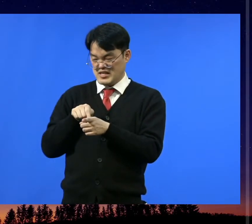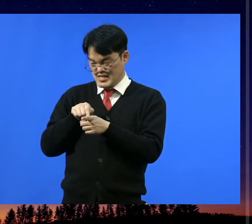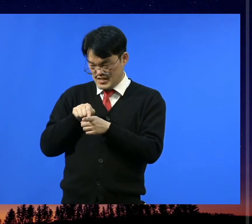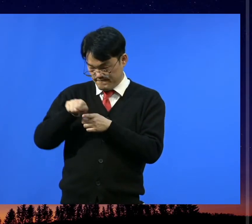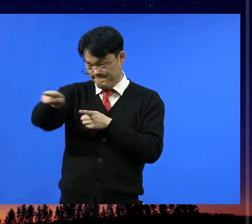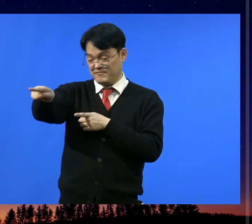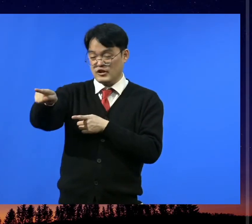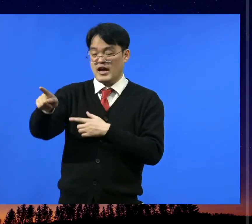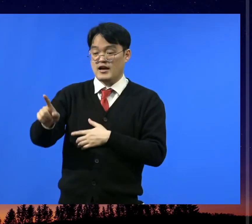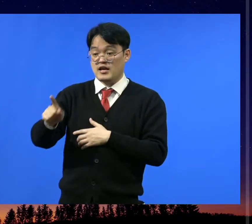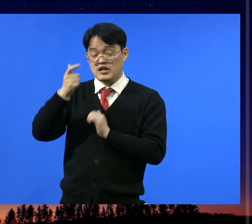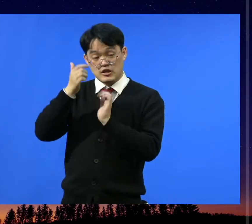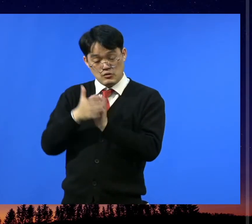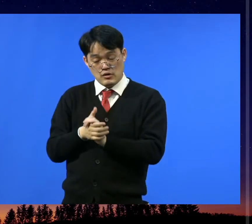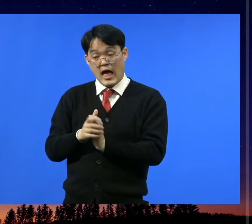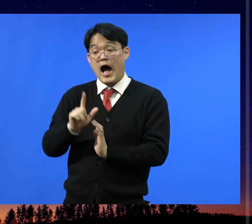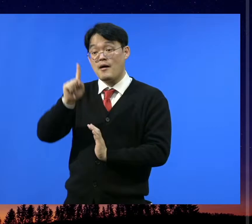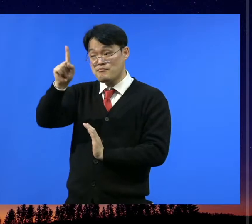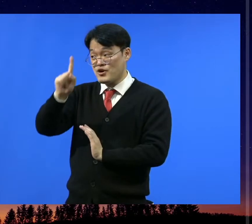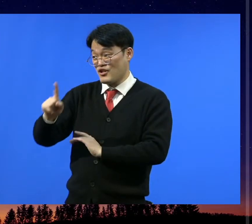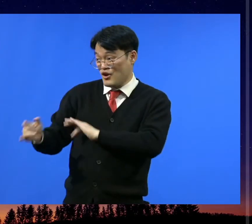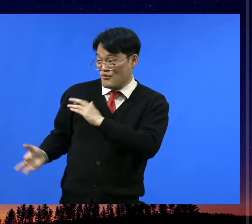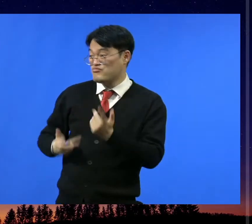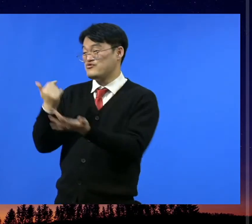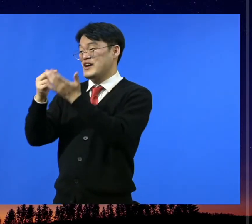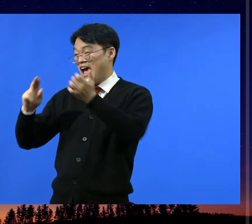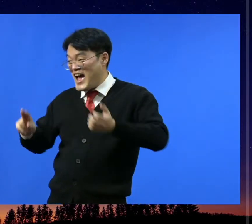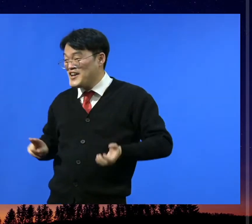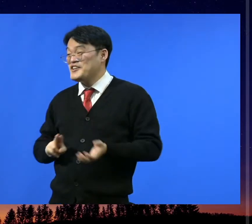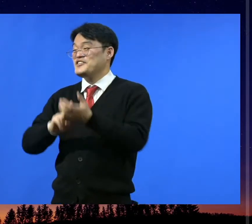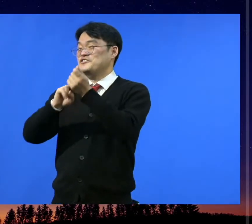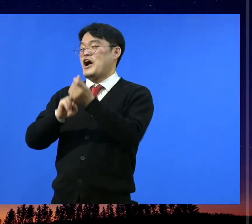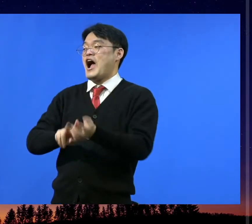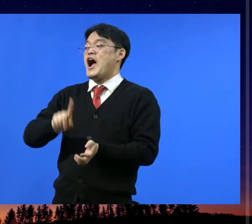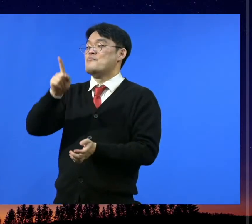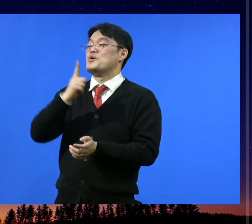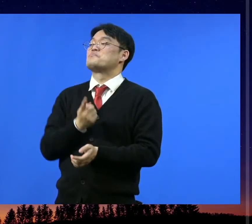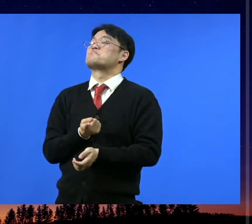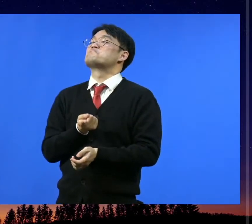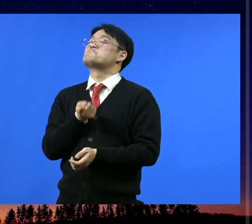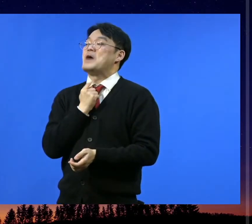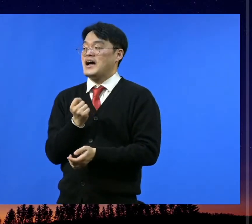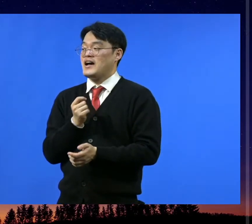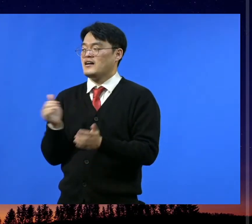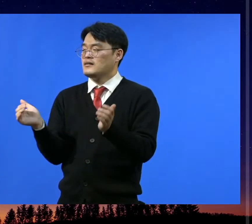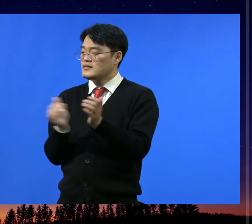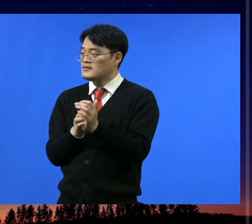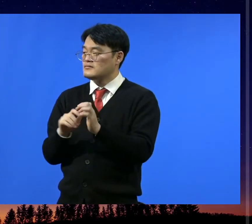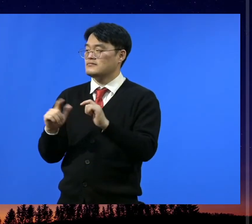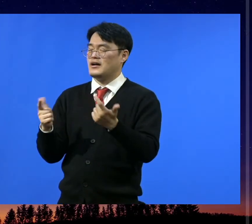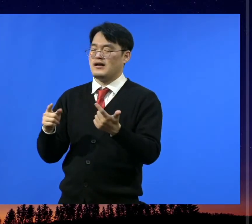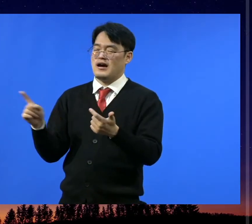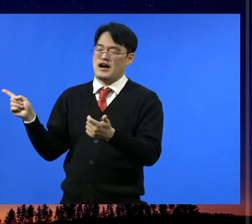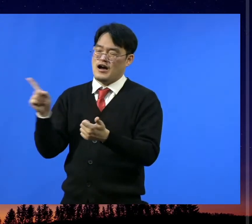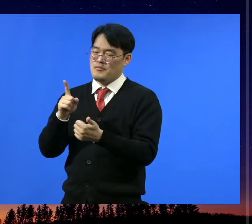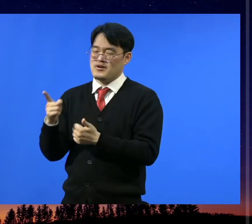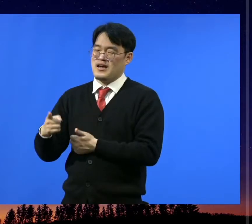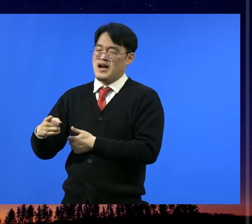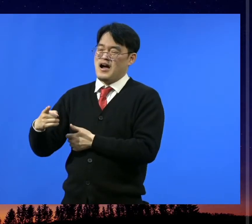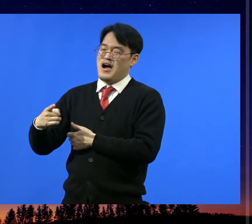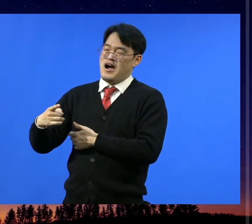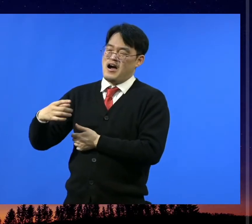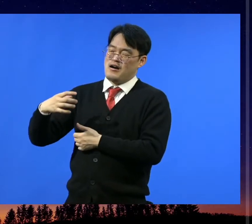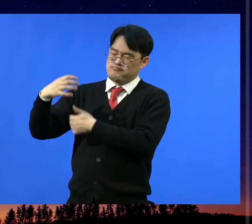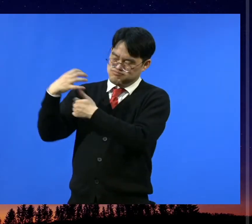번 불을 받고 막 기적 체험하고 그걸로 끝나는 게 아니에요, 여러분. 아무리 한때 뭐 불 받아도 소용없어요.